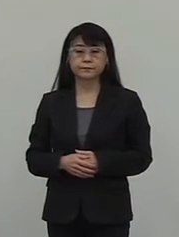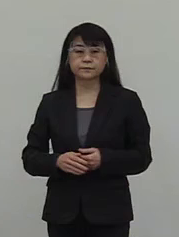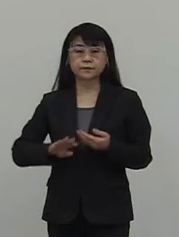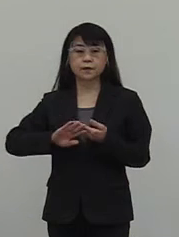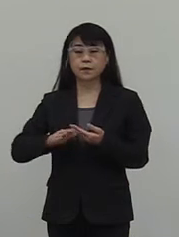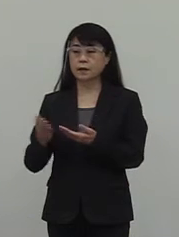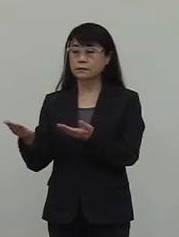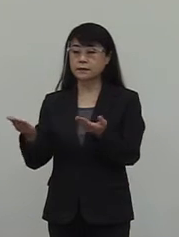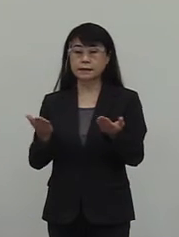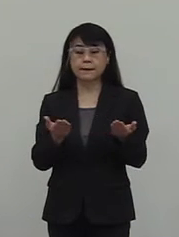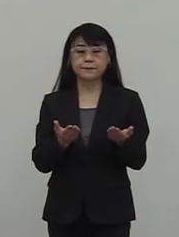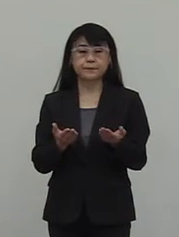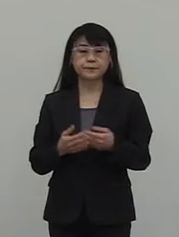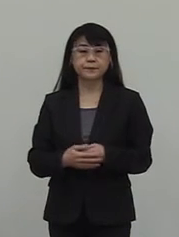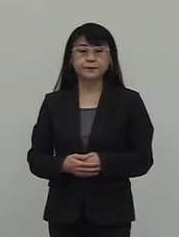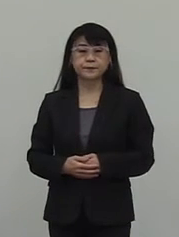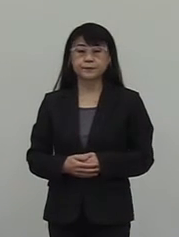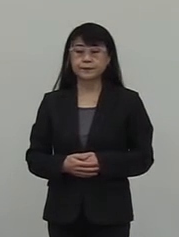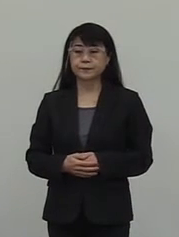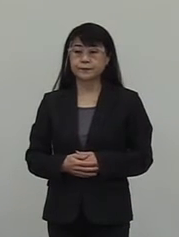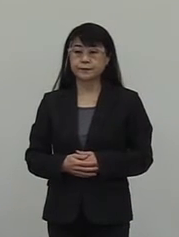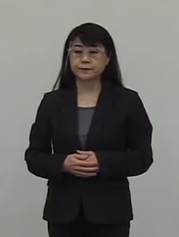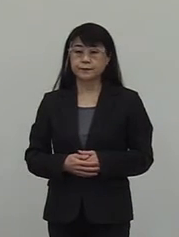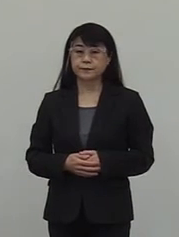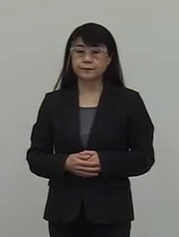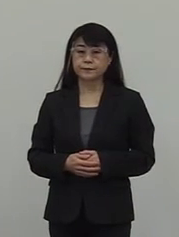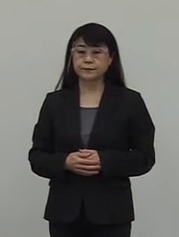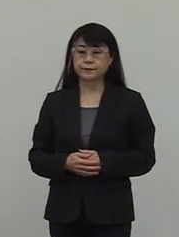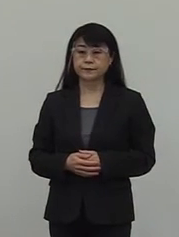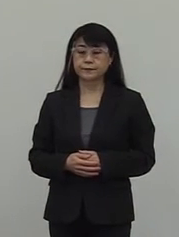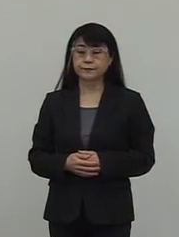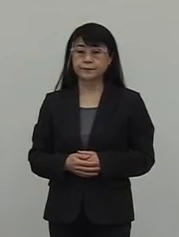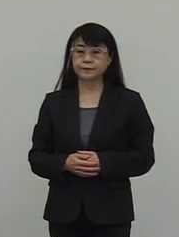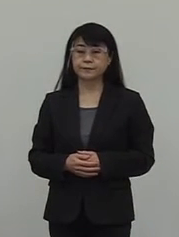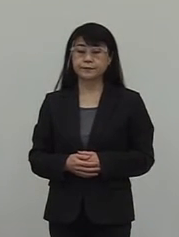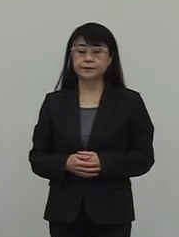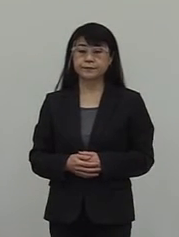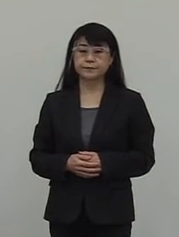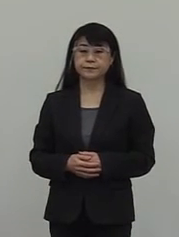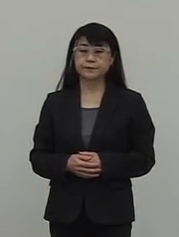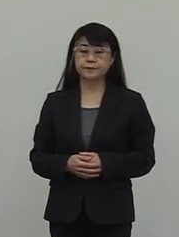他に質問のある方いらっしゃいませんか。はい、じゃあ続きます。